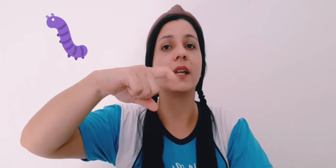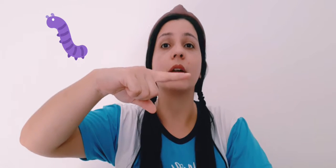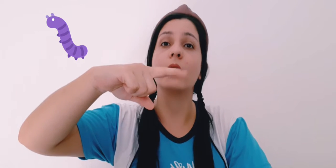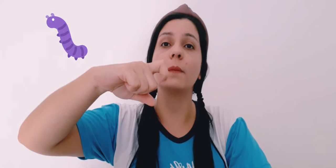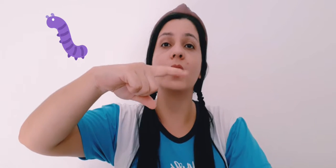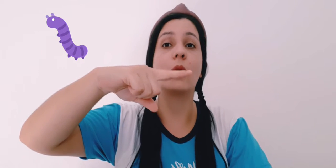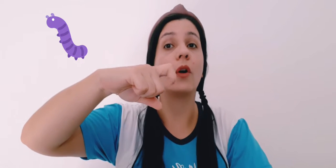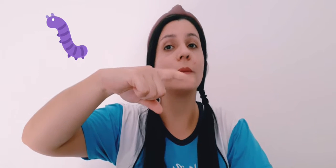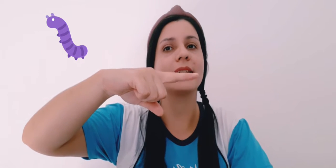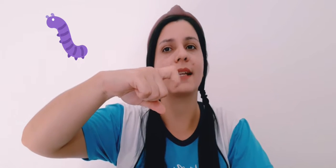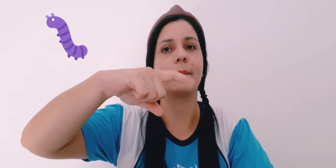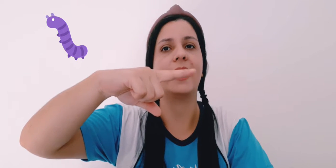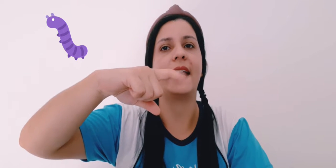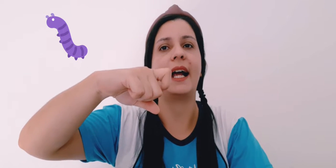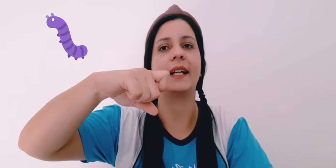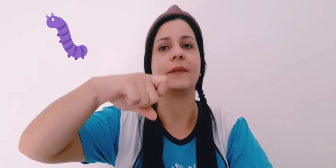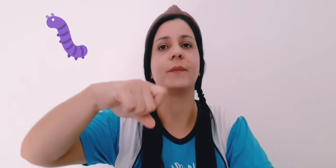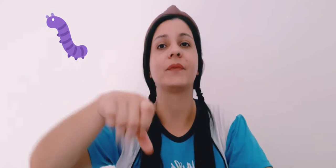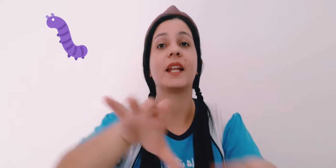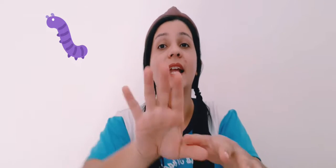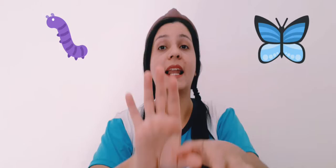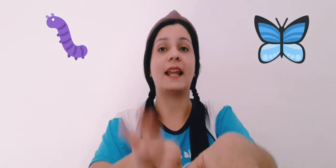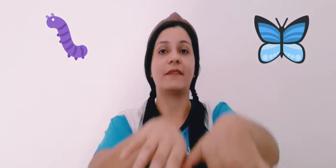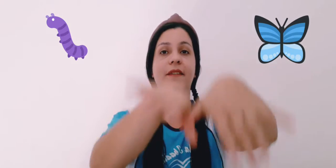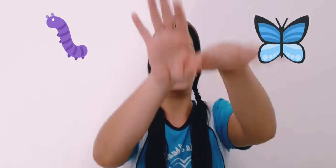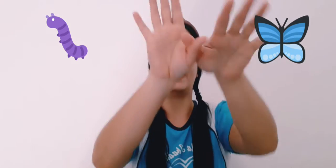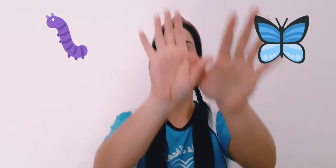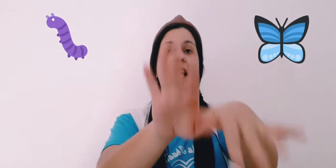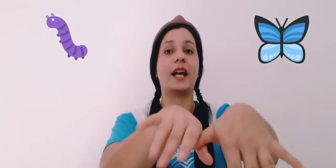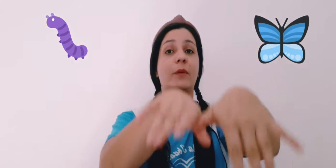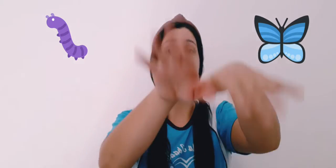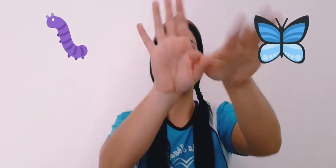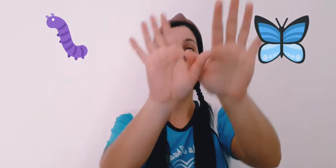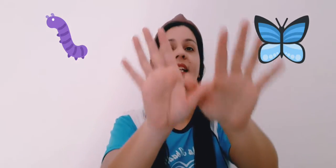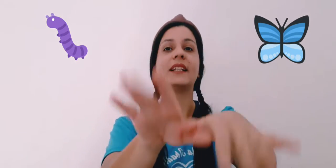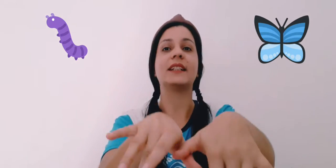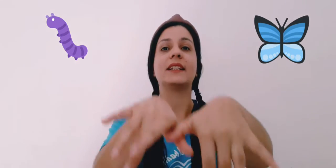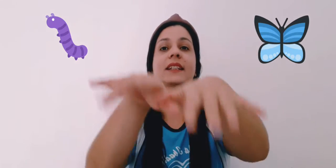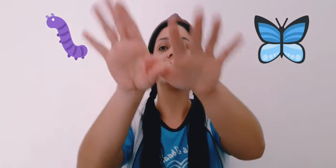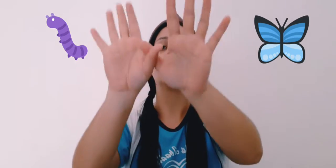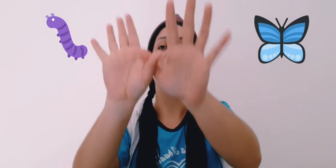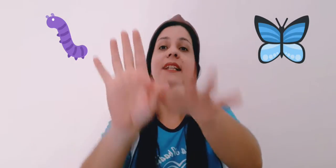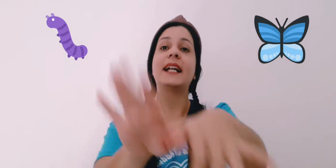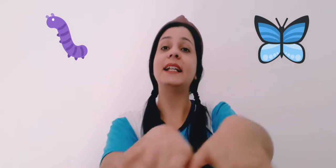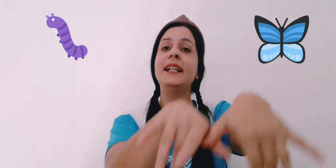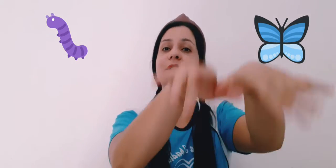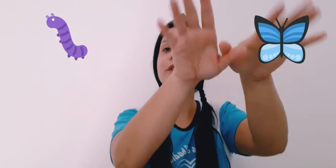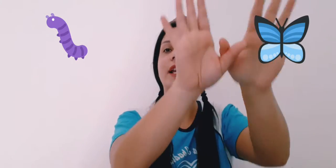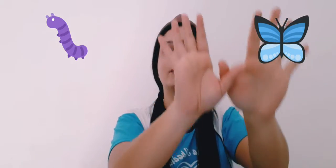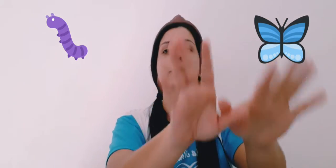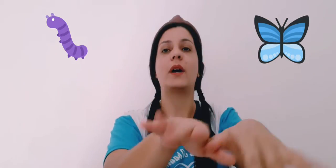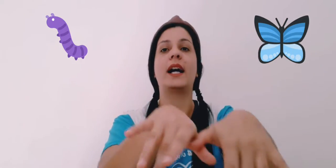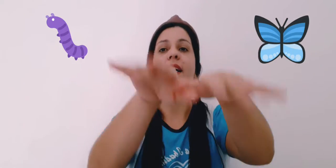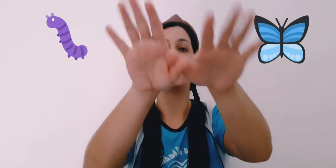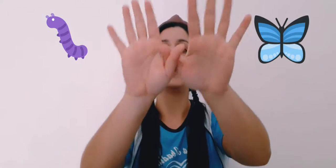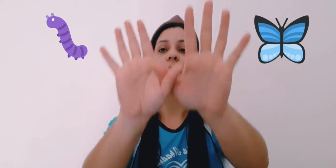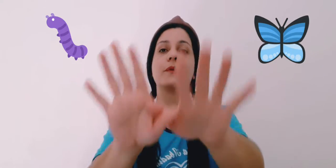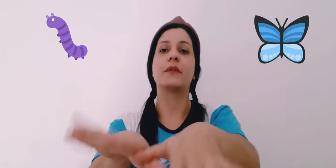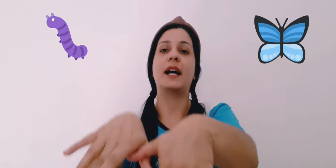fome come come sem parar na vai a borboleta tá livre a voar